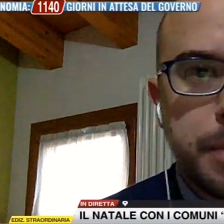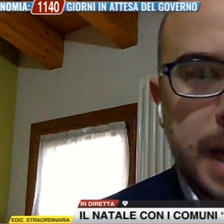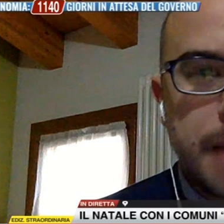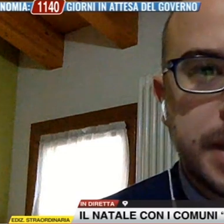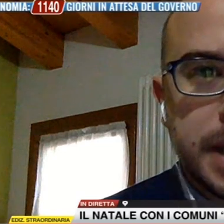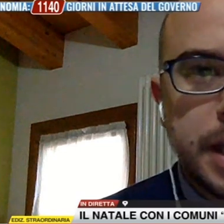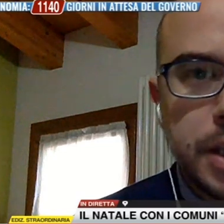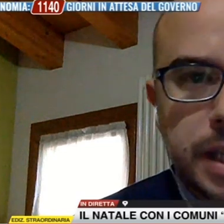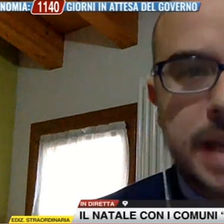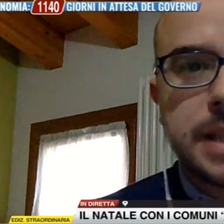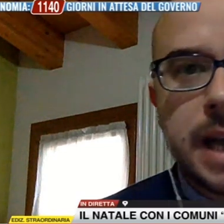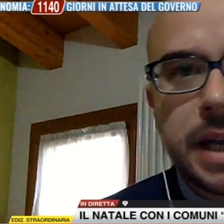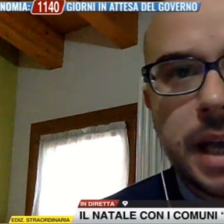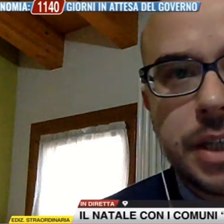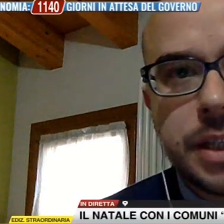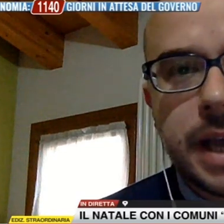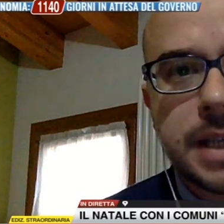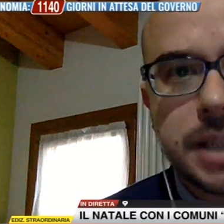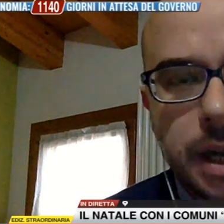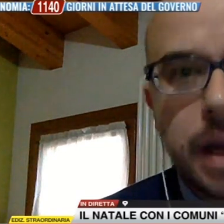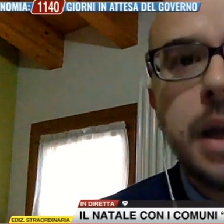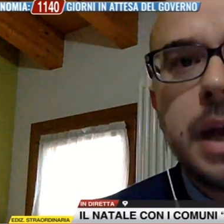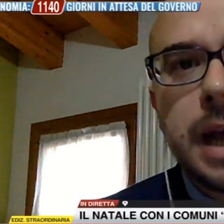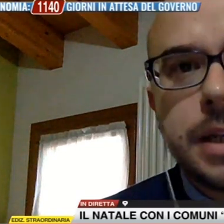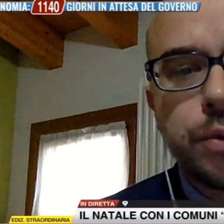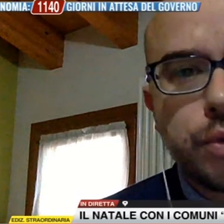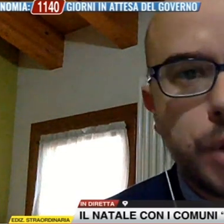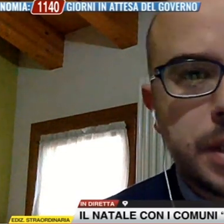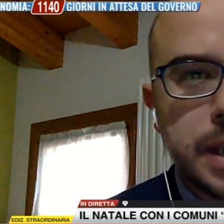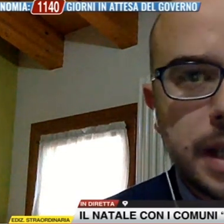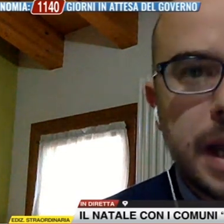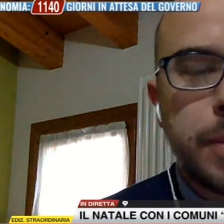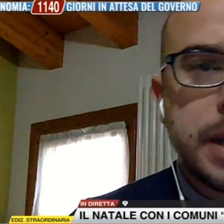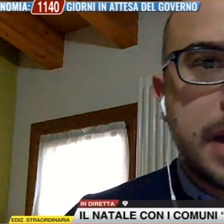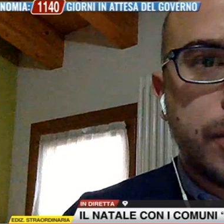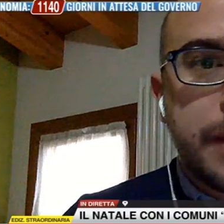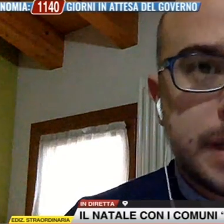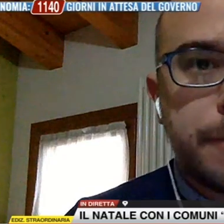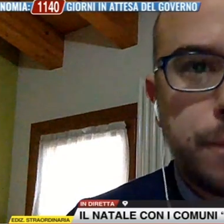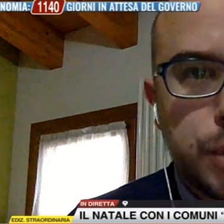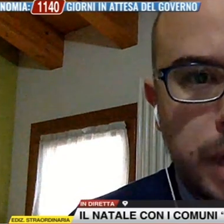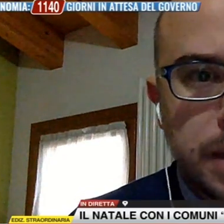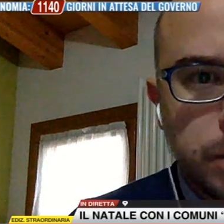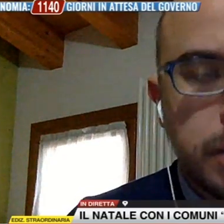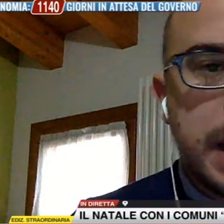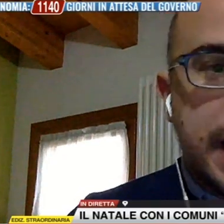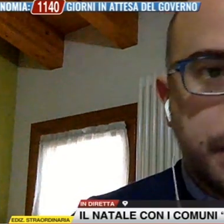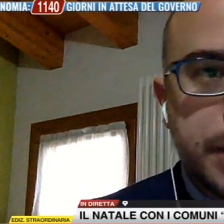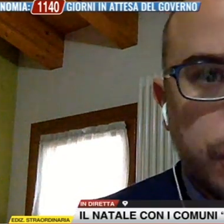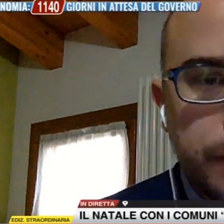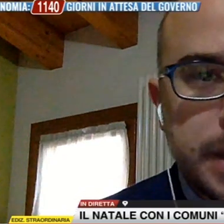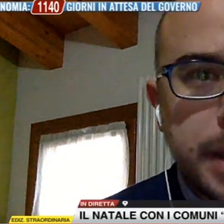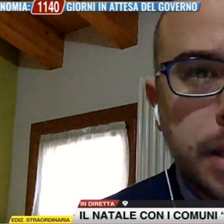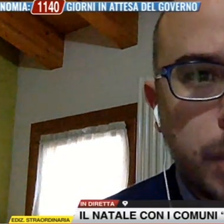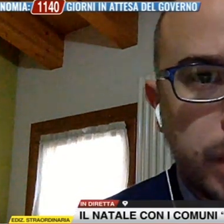sistema di parametri rigidi, grazie anche al CTS, all'Istituto Superiore di Sanità e quant'altro, che sta funzionando. E